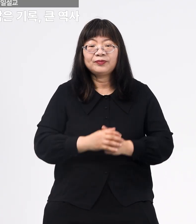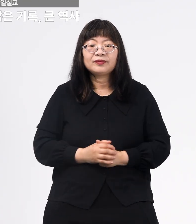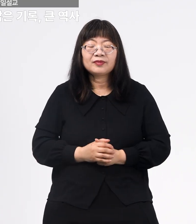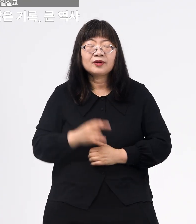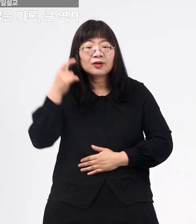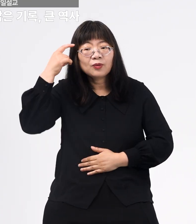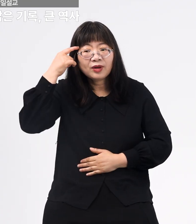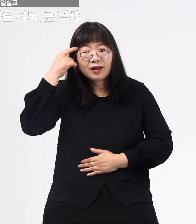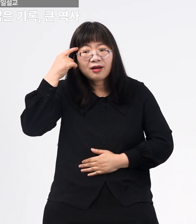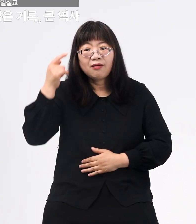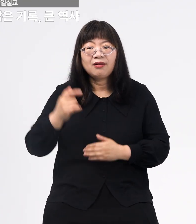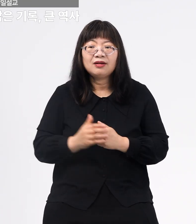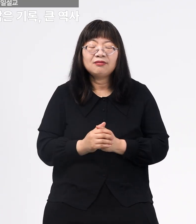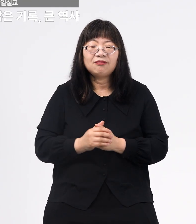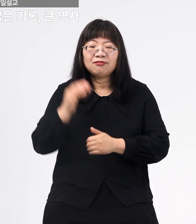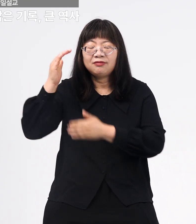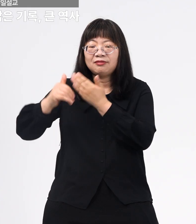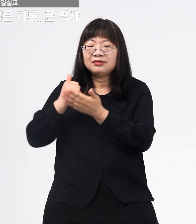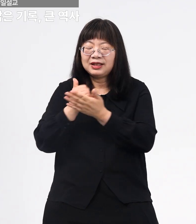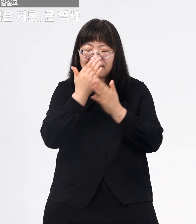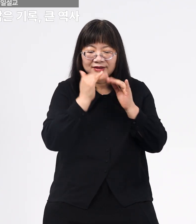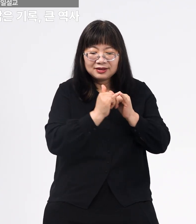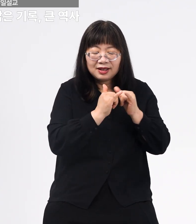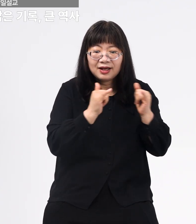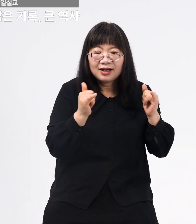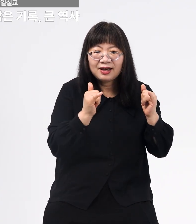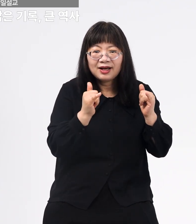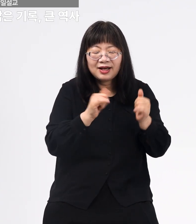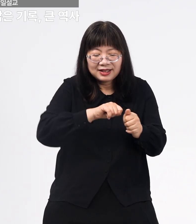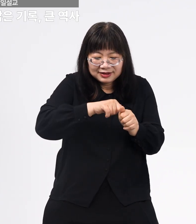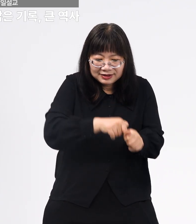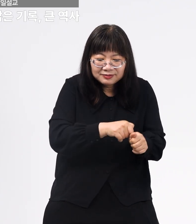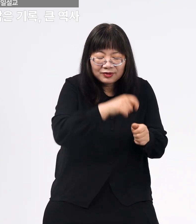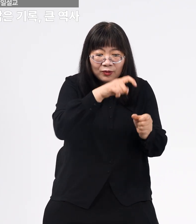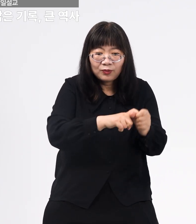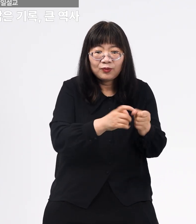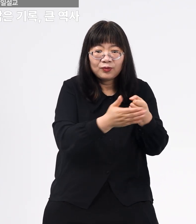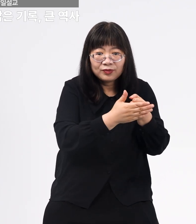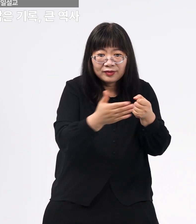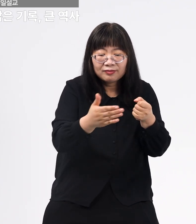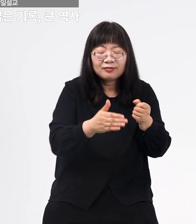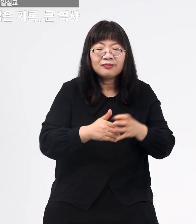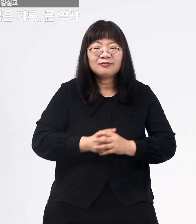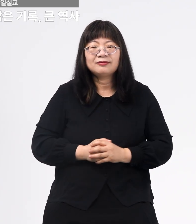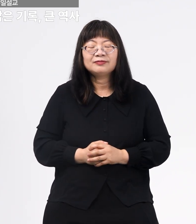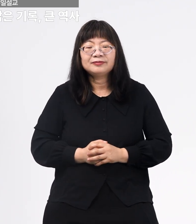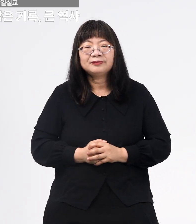왜냐하면 그때 하나님이 이스라엘을 징벌하기 위해서